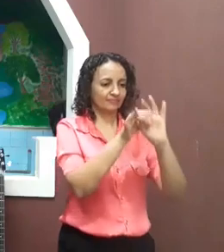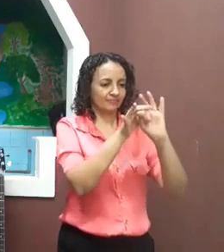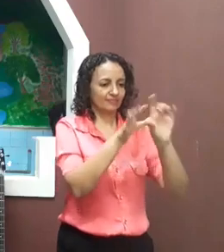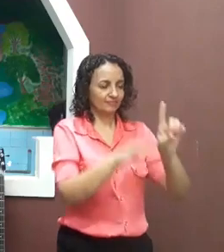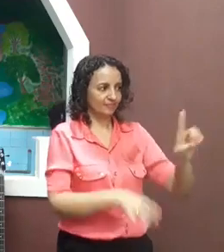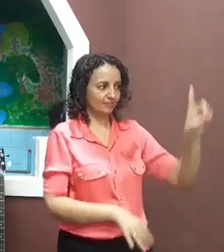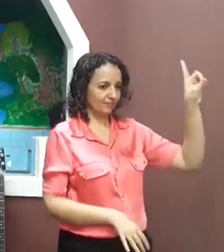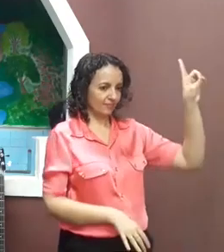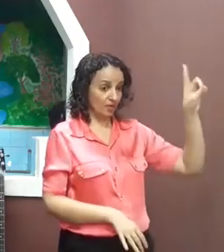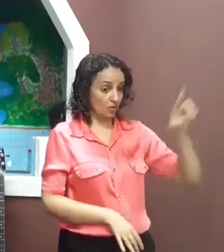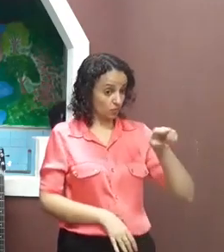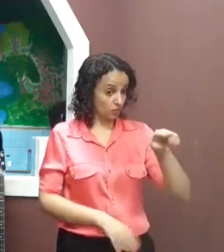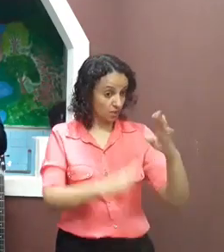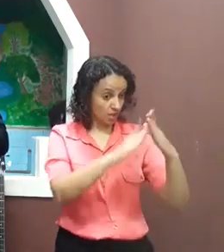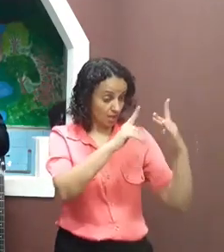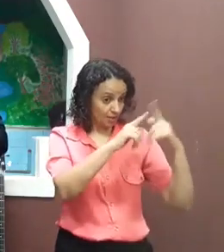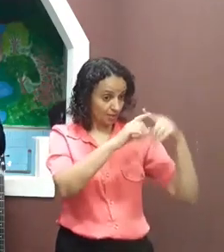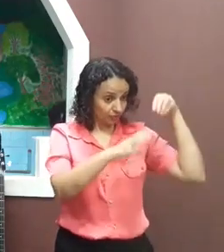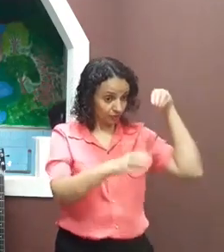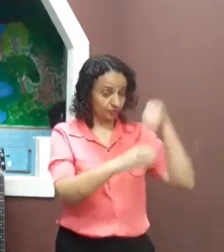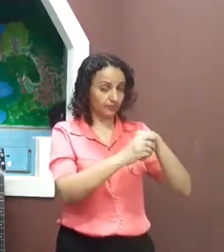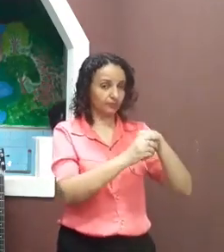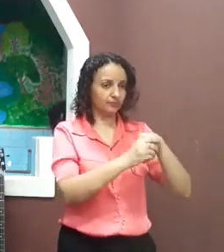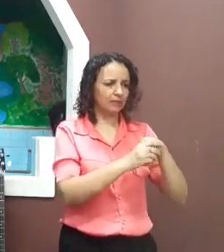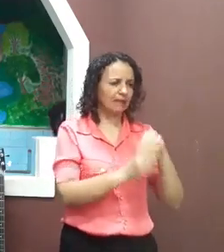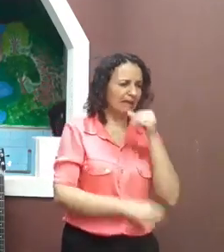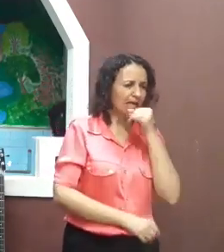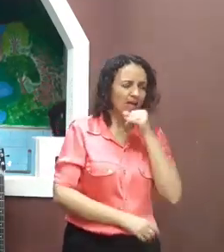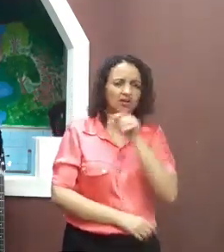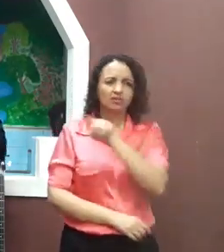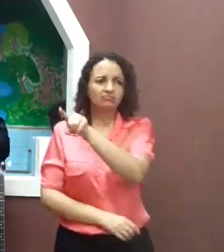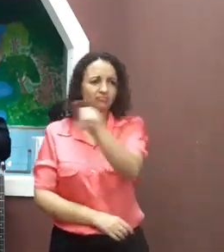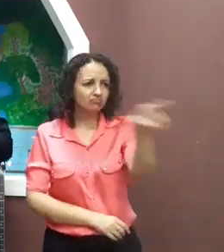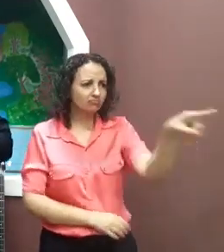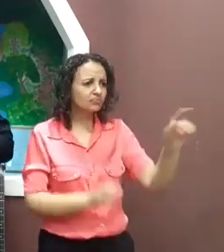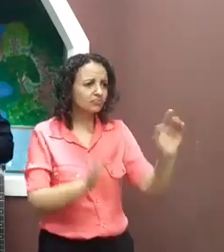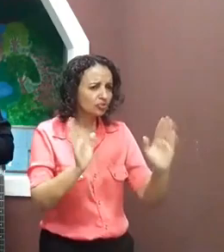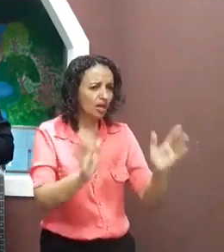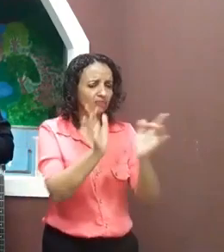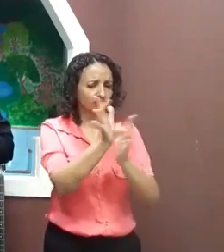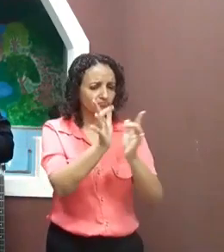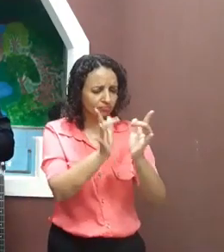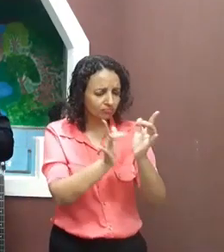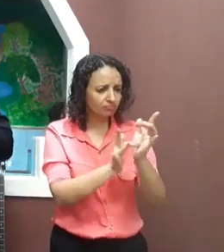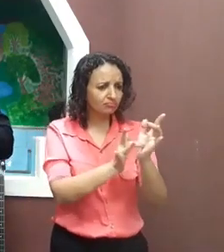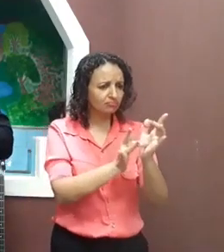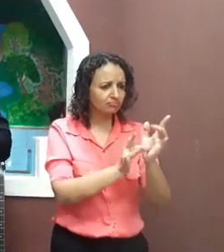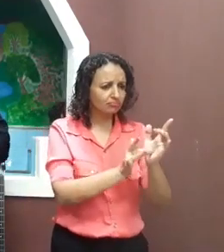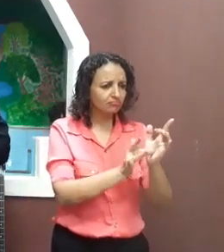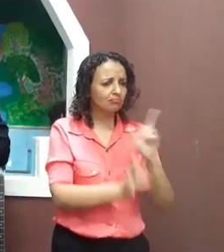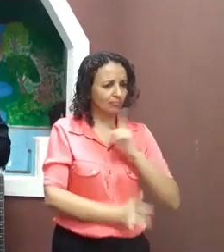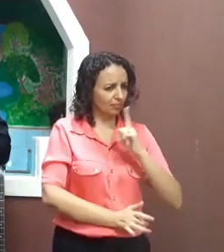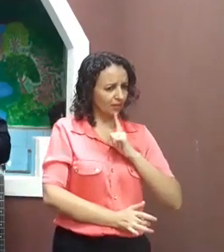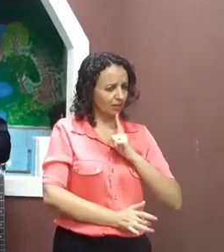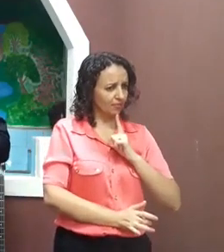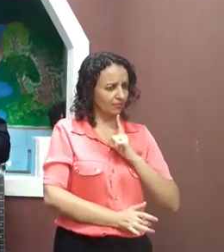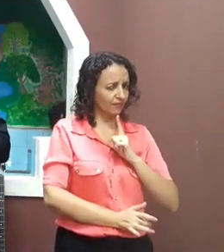igreja. Se você já entregou a sua vida a Cristo, o que está fazendo